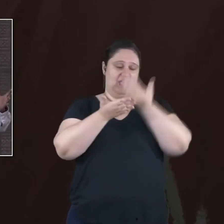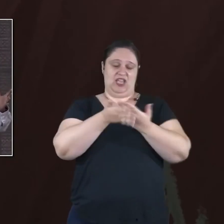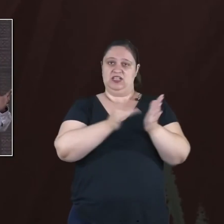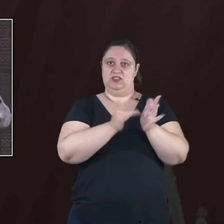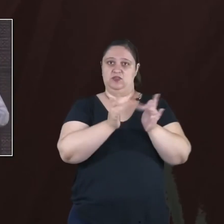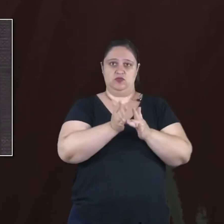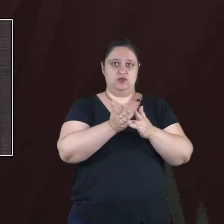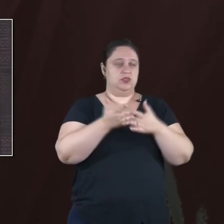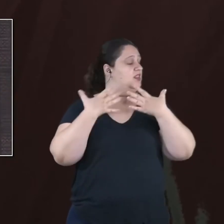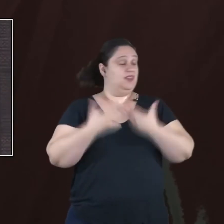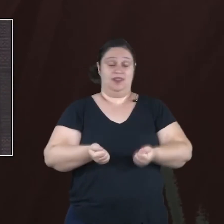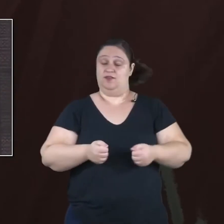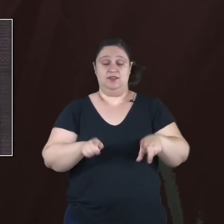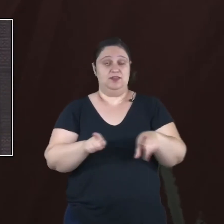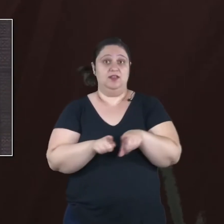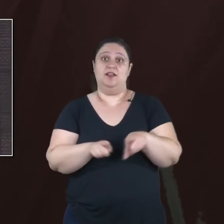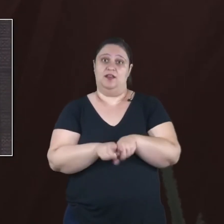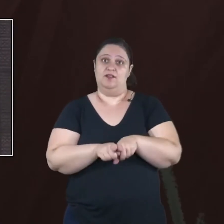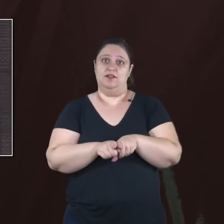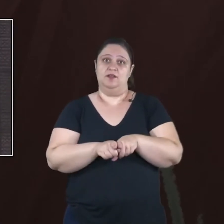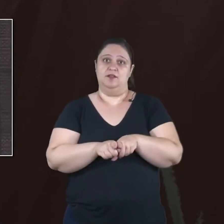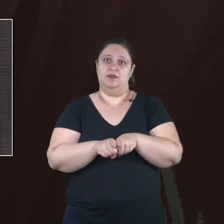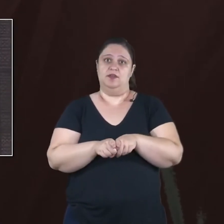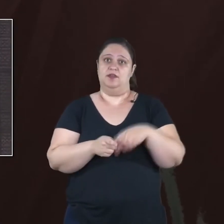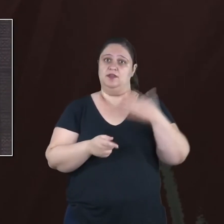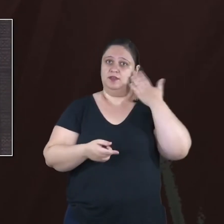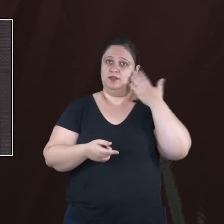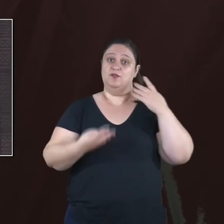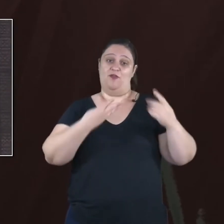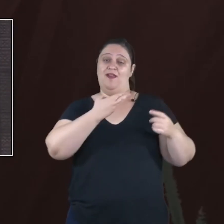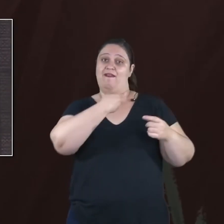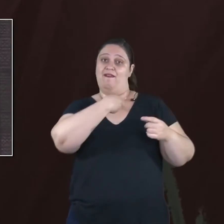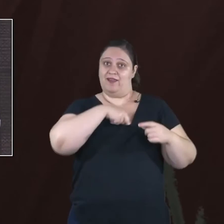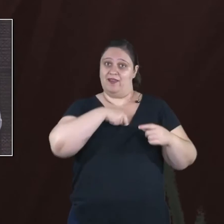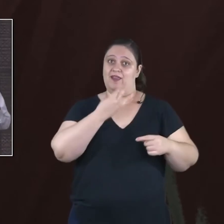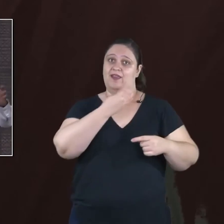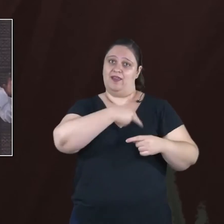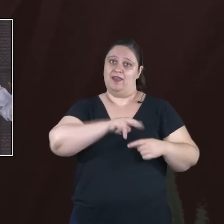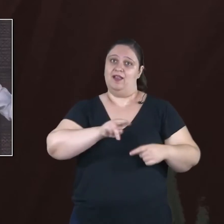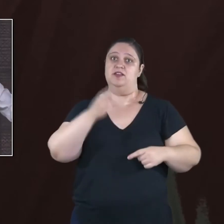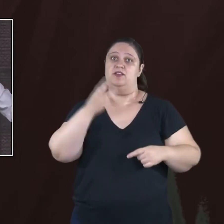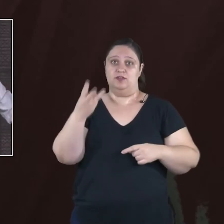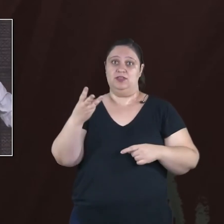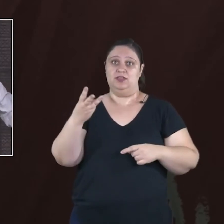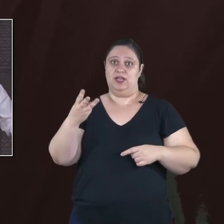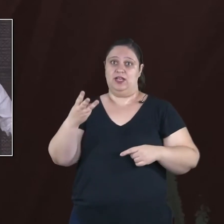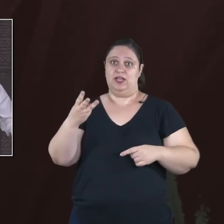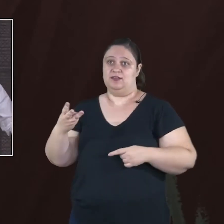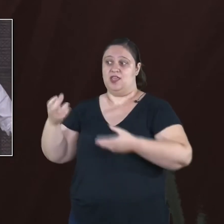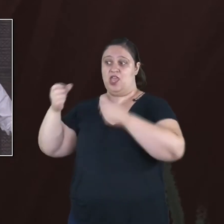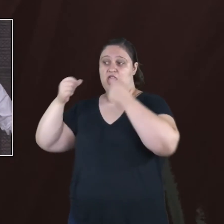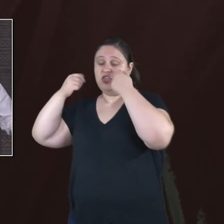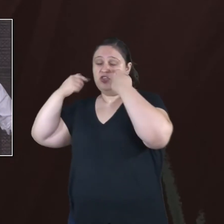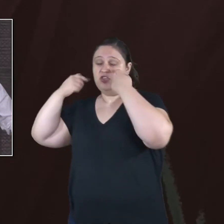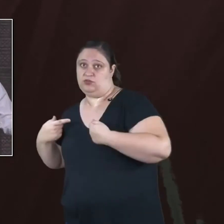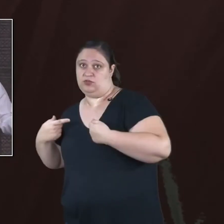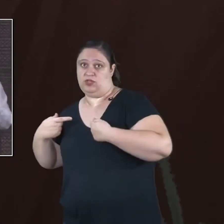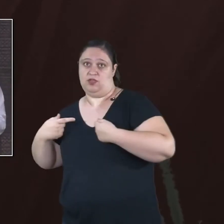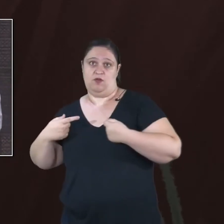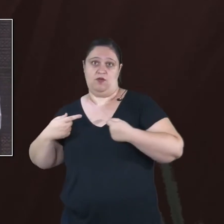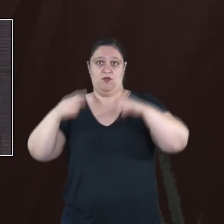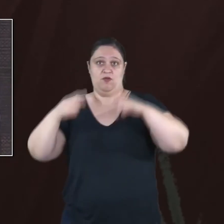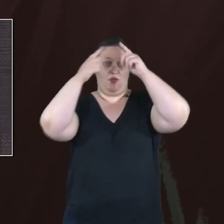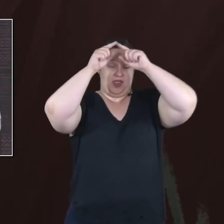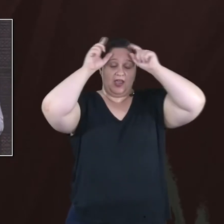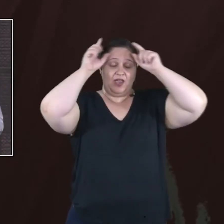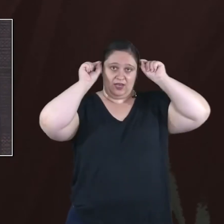Deus. E eles criam em muitos deuses, politeísmo. Então, tanto os judeus, eles não gostavam